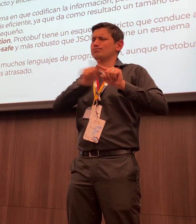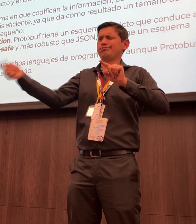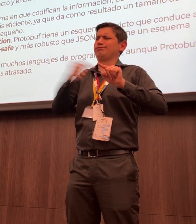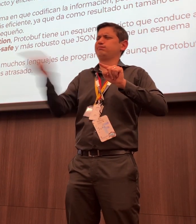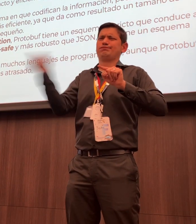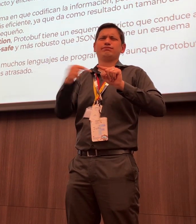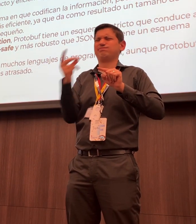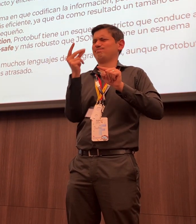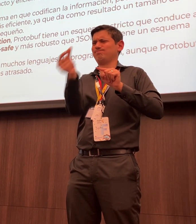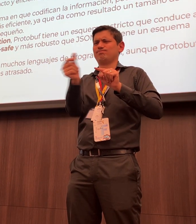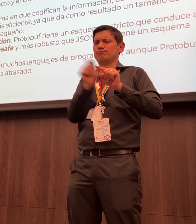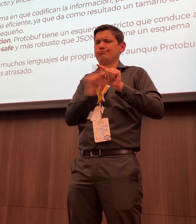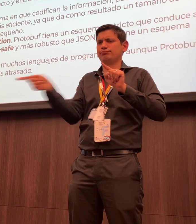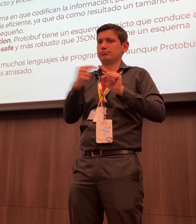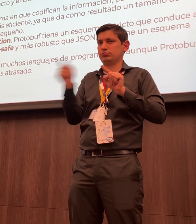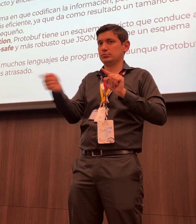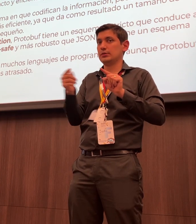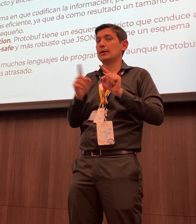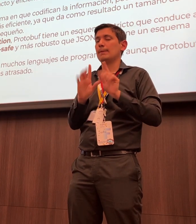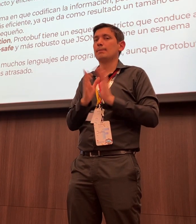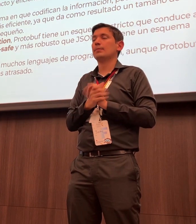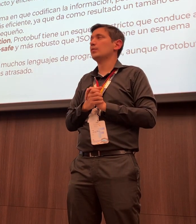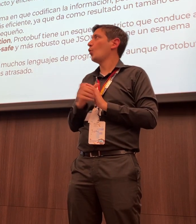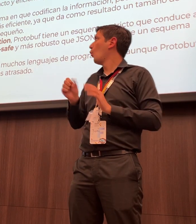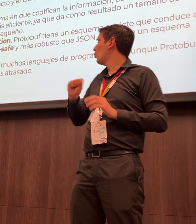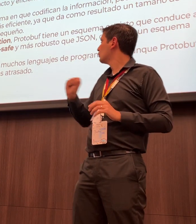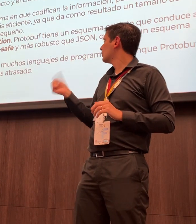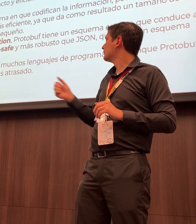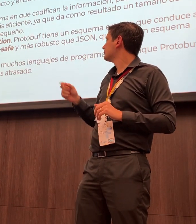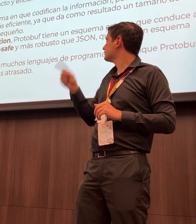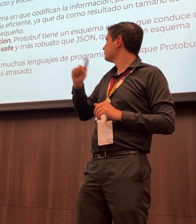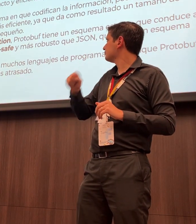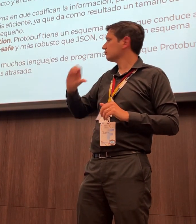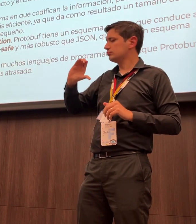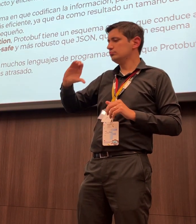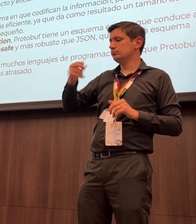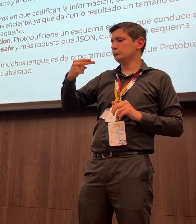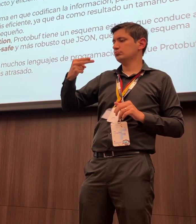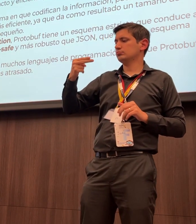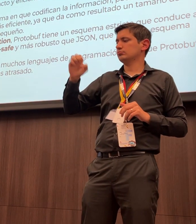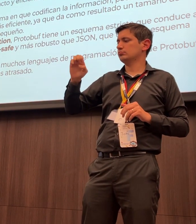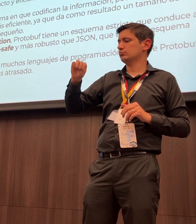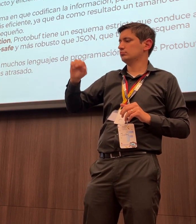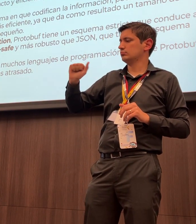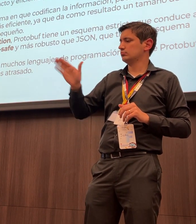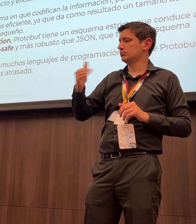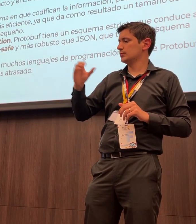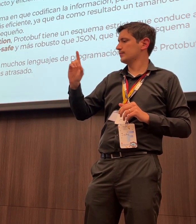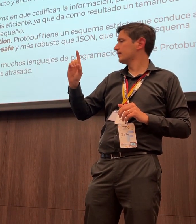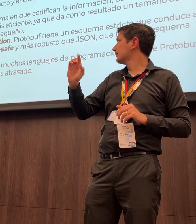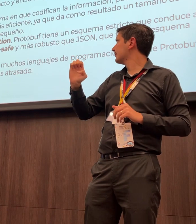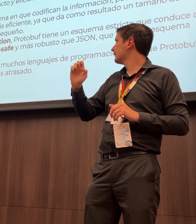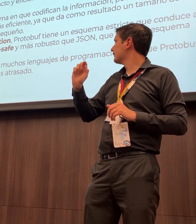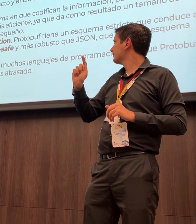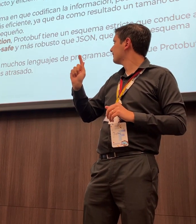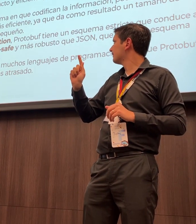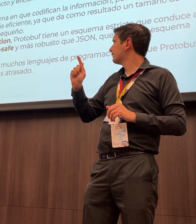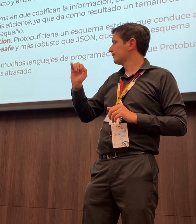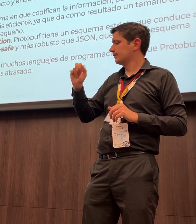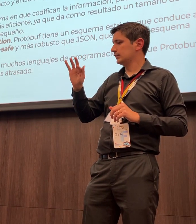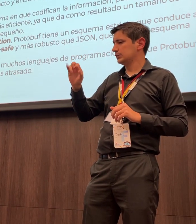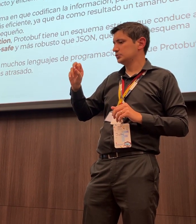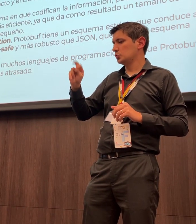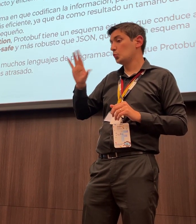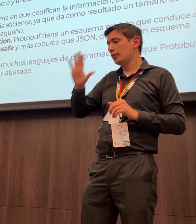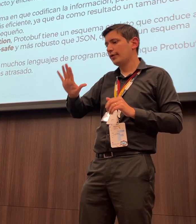Por otro lado, podemos hablar de lo que es el Schema Definition. Protobuf provee como una forma en la cual podemos definir